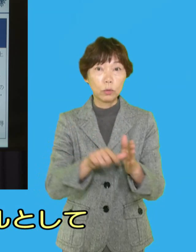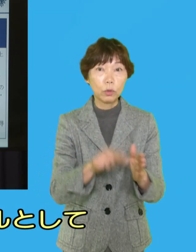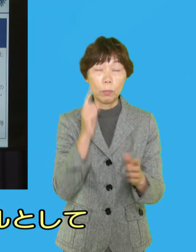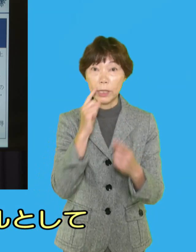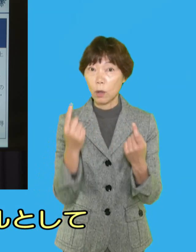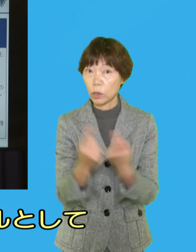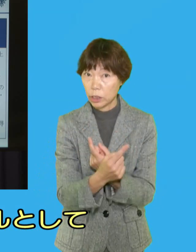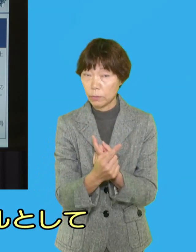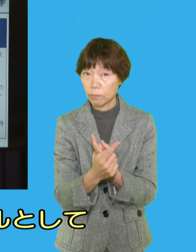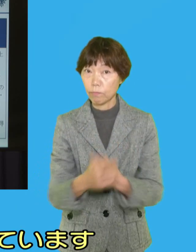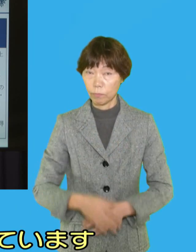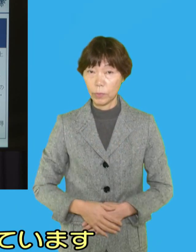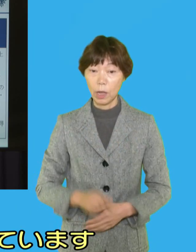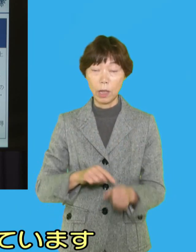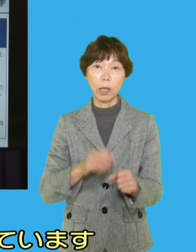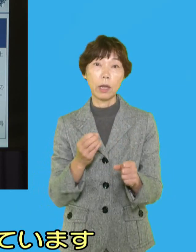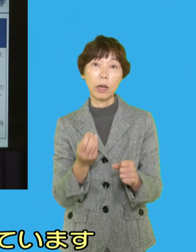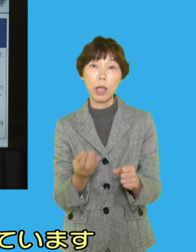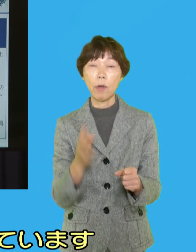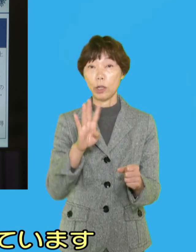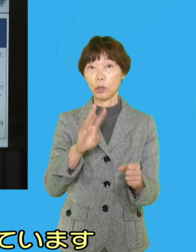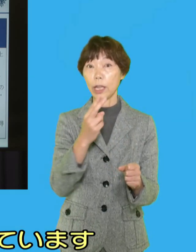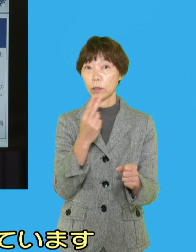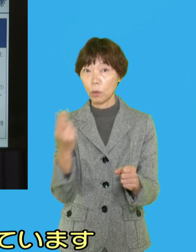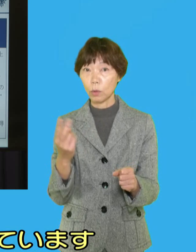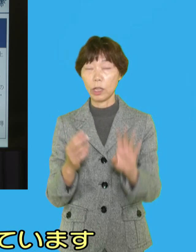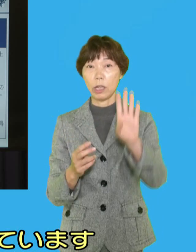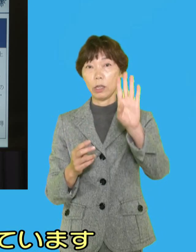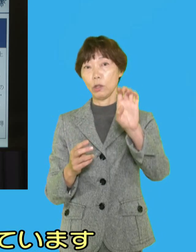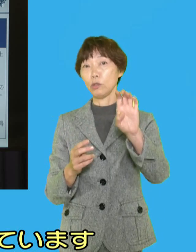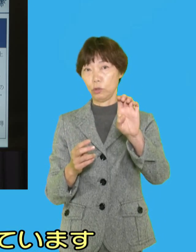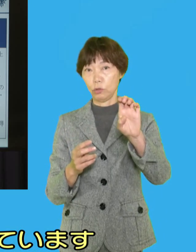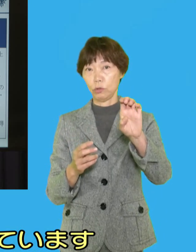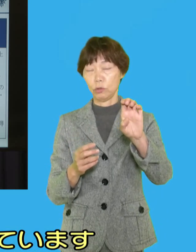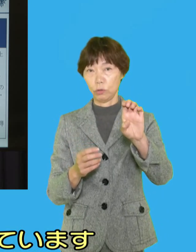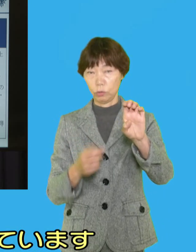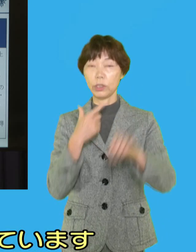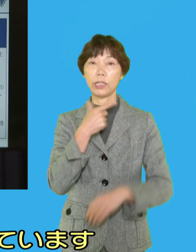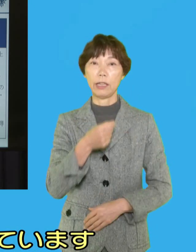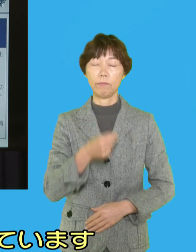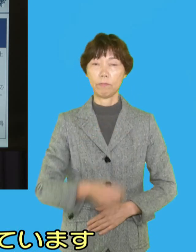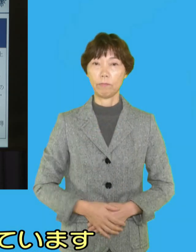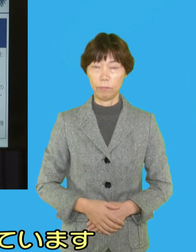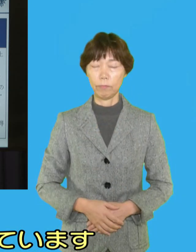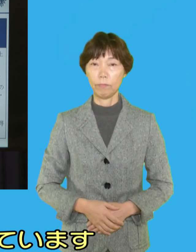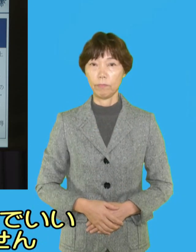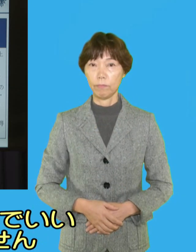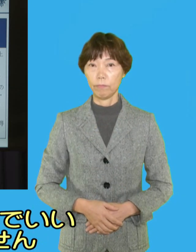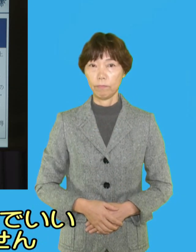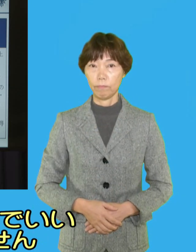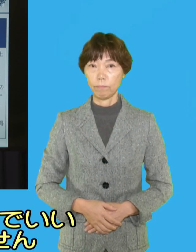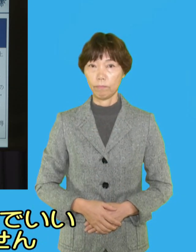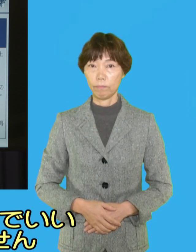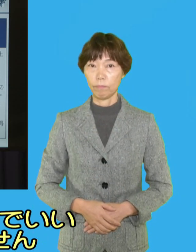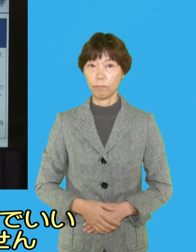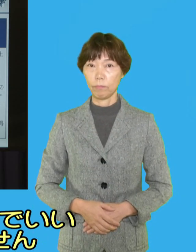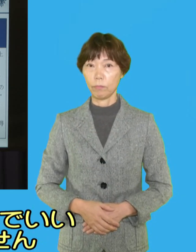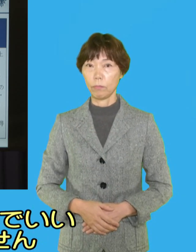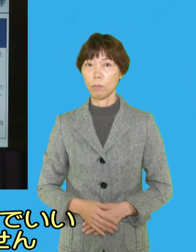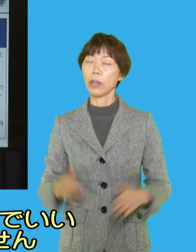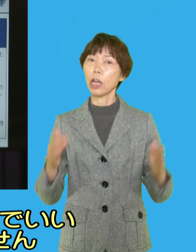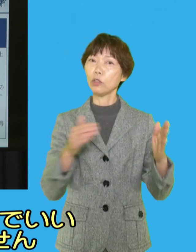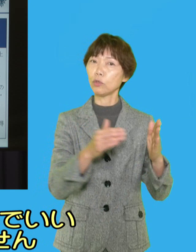トータルとして令和4年度で 40%、まあ、ここまでは見直していきたいなというふうに考えております。まあ、最終的にはもちろん